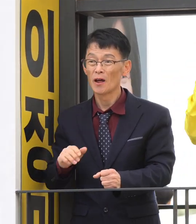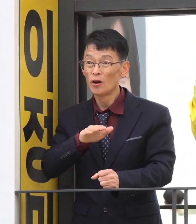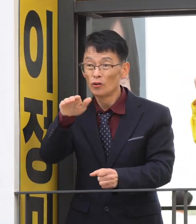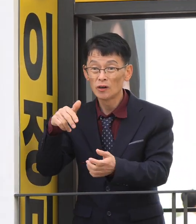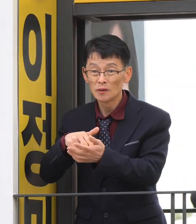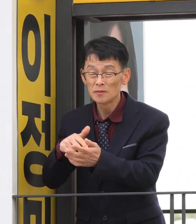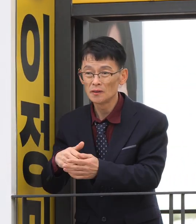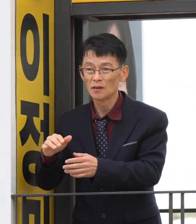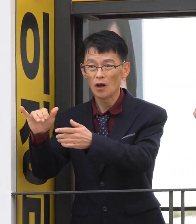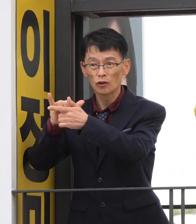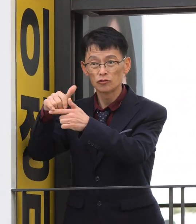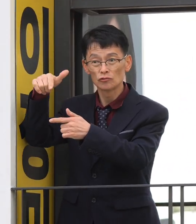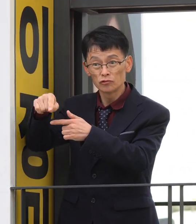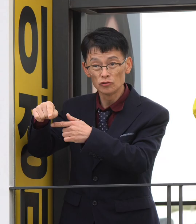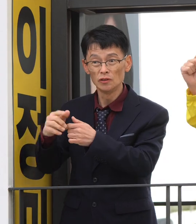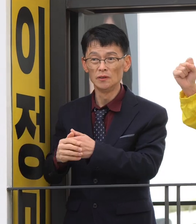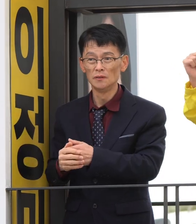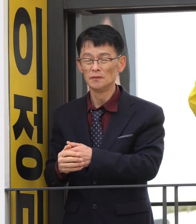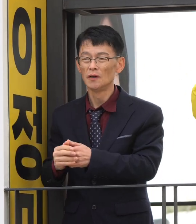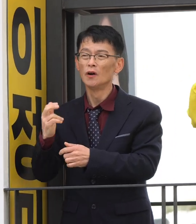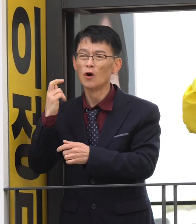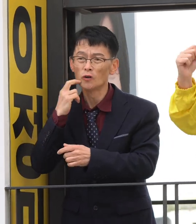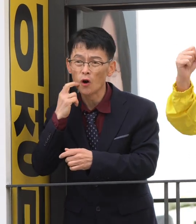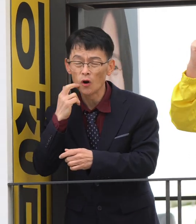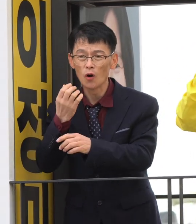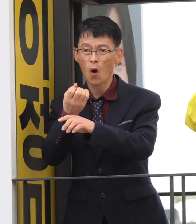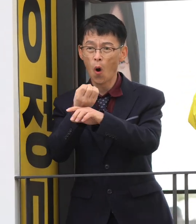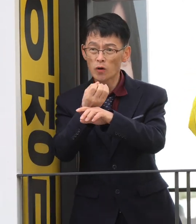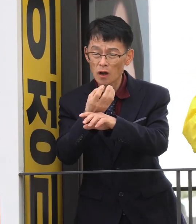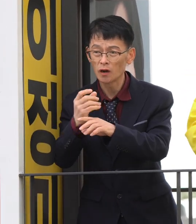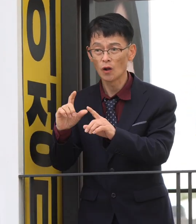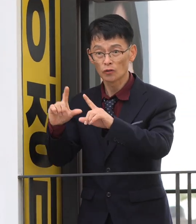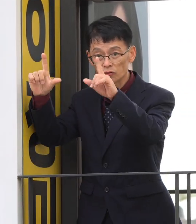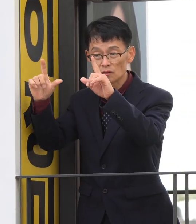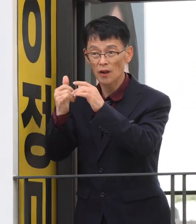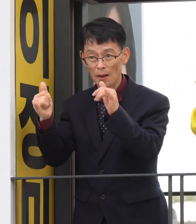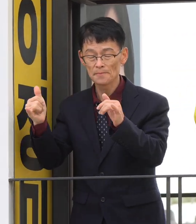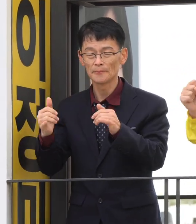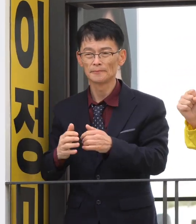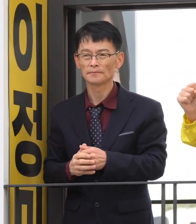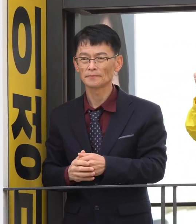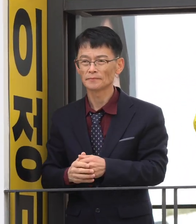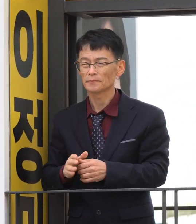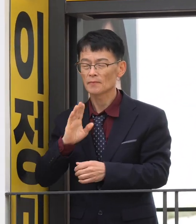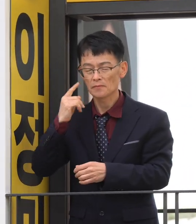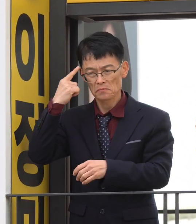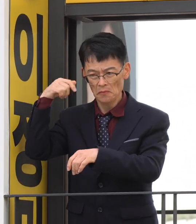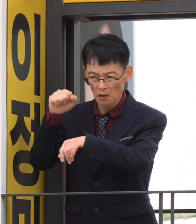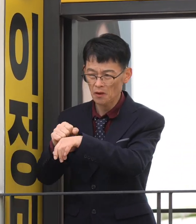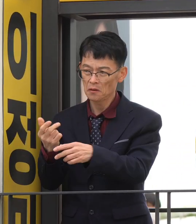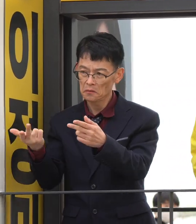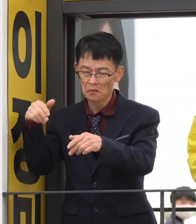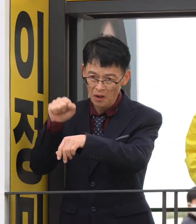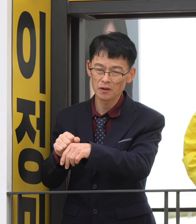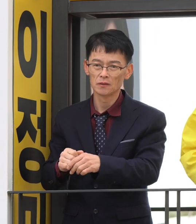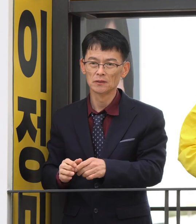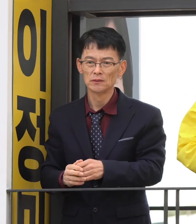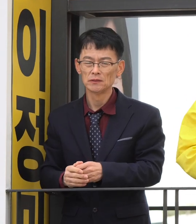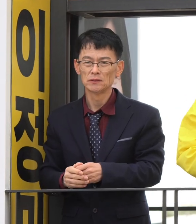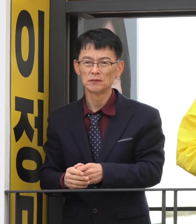우리 연수구 송도 옥면 동춘 주민들은 현명하고